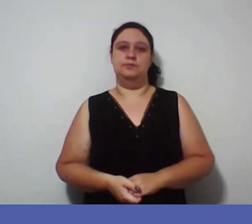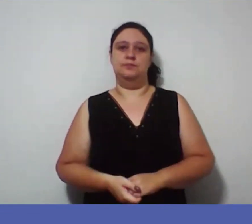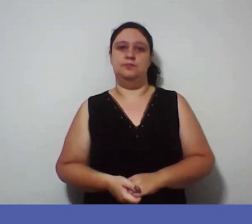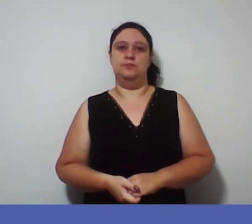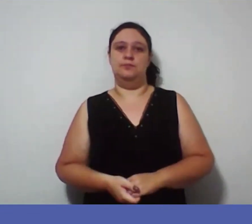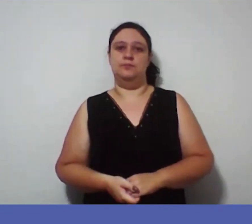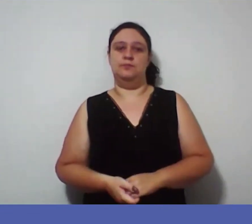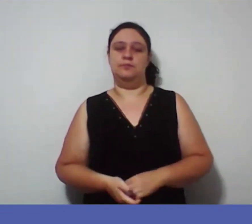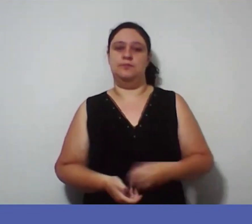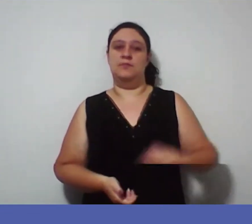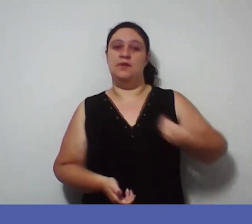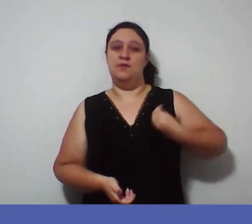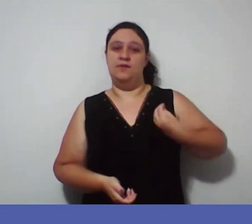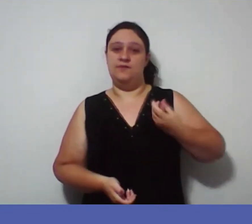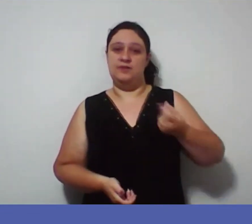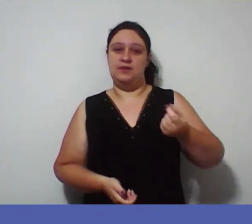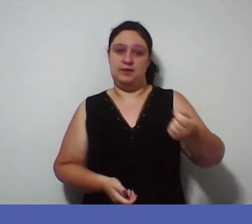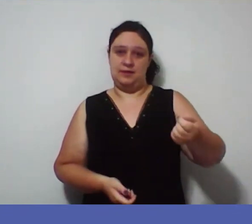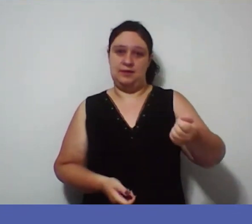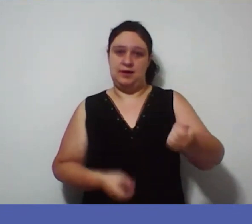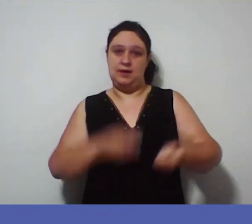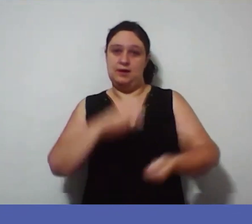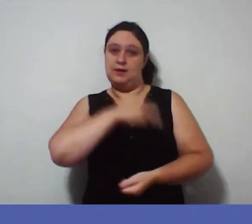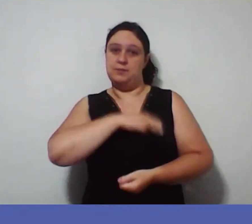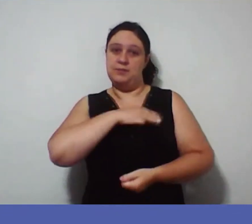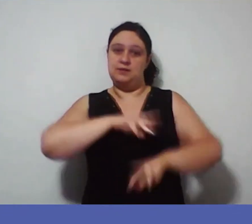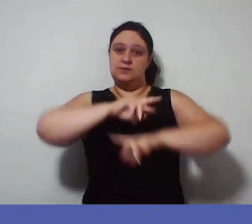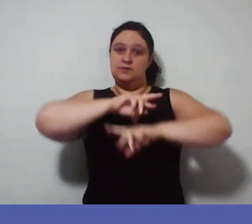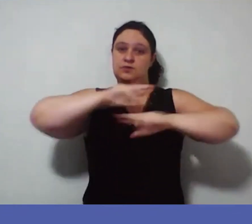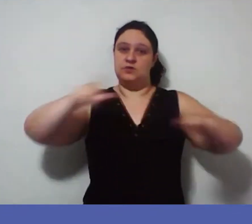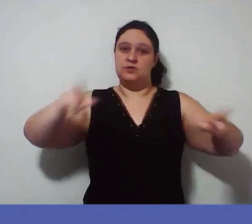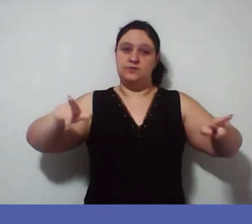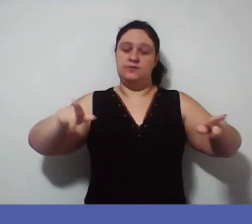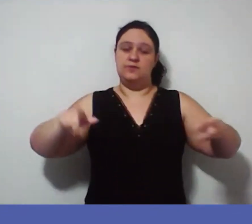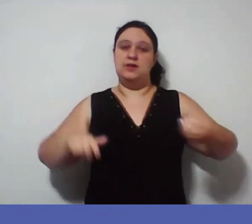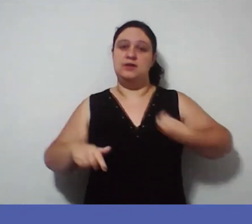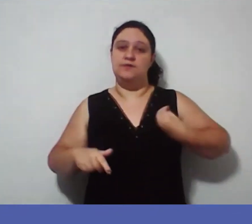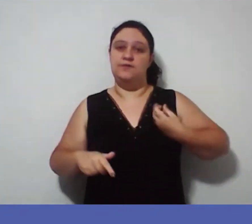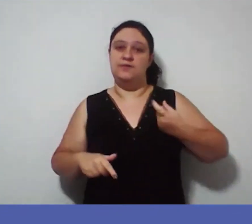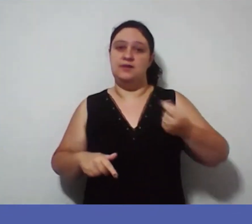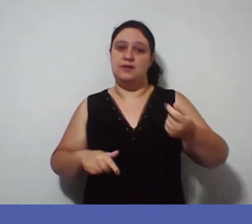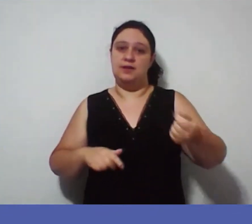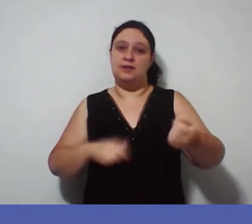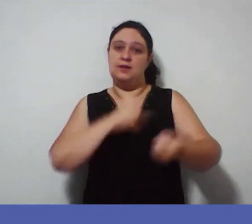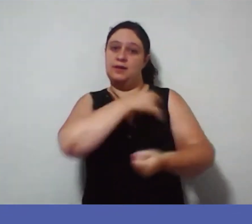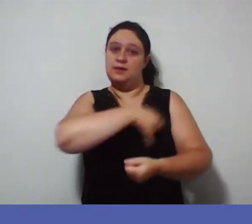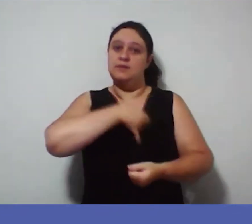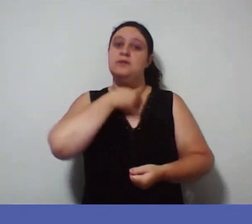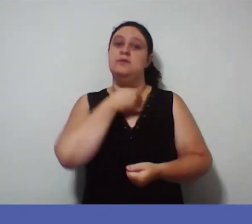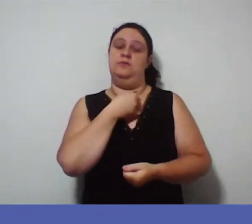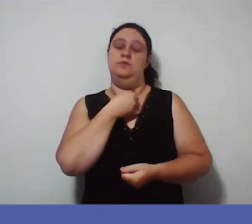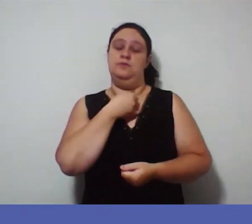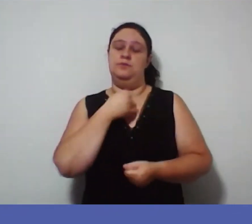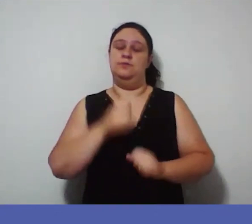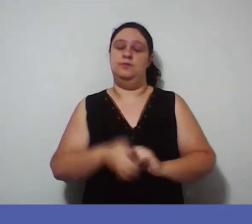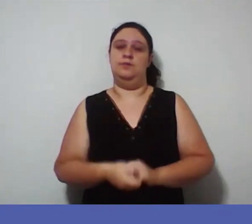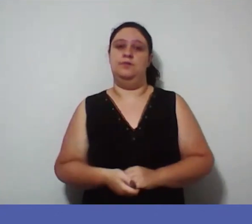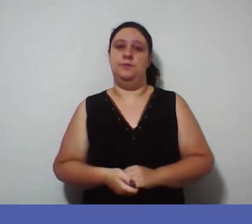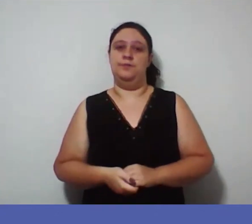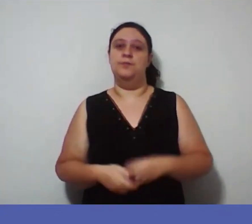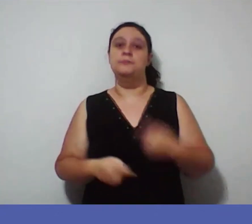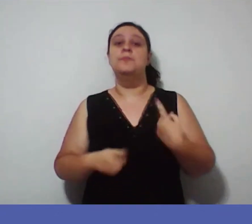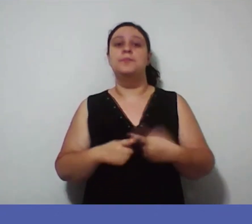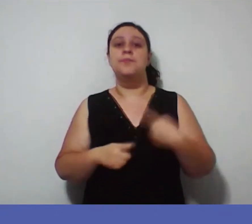de Mateus é diferente de ter vida eterna no Evangelho de João. O Evangelho de